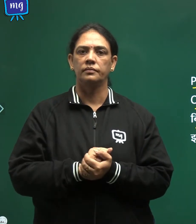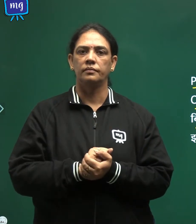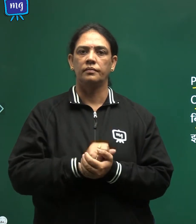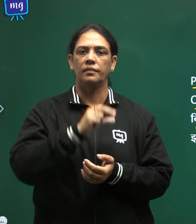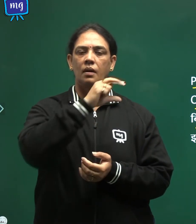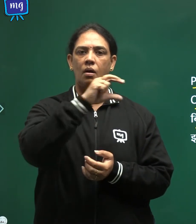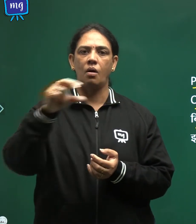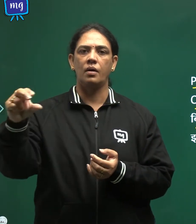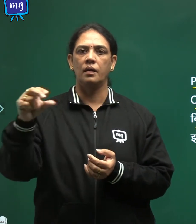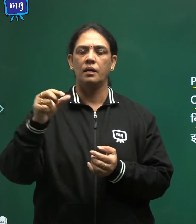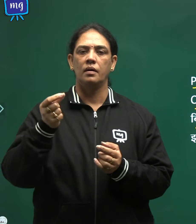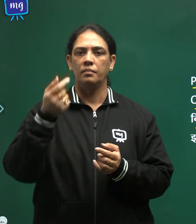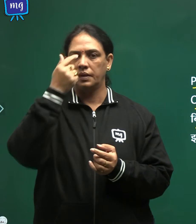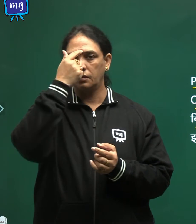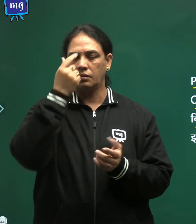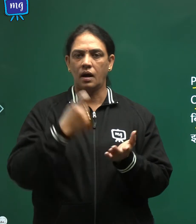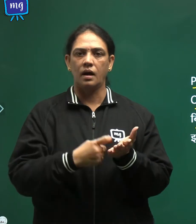और बिंदु R